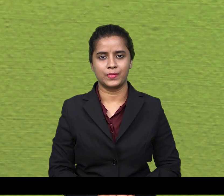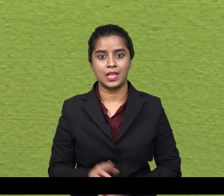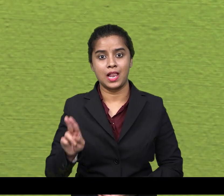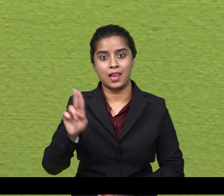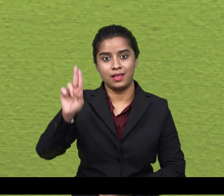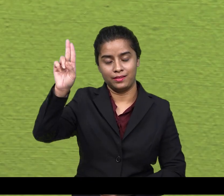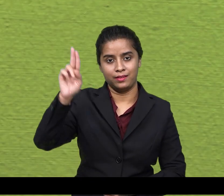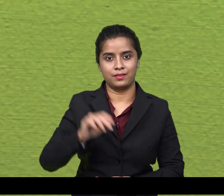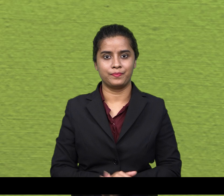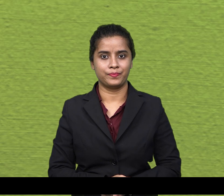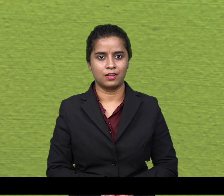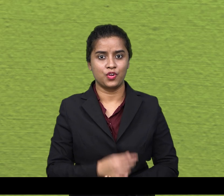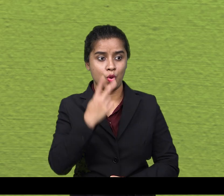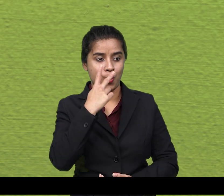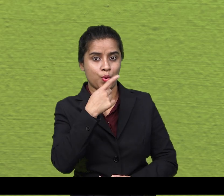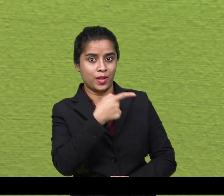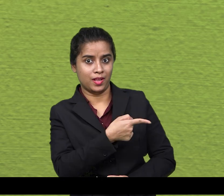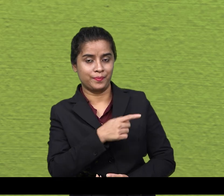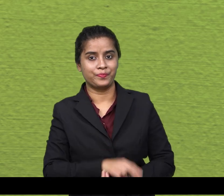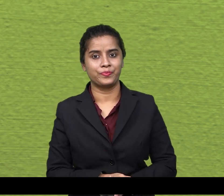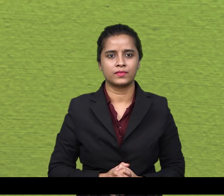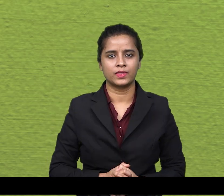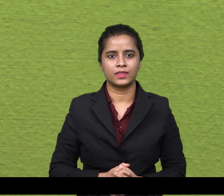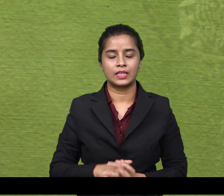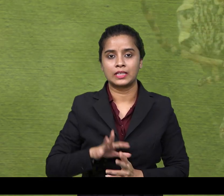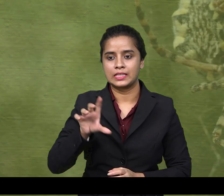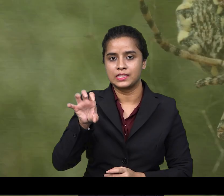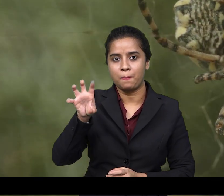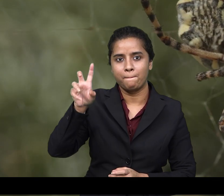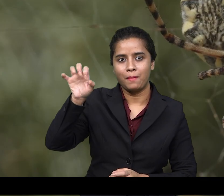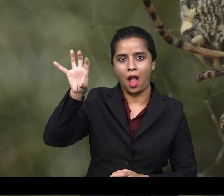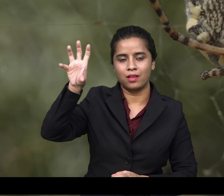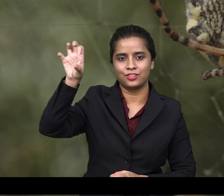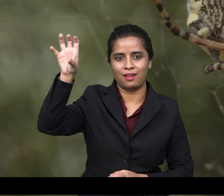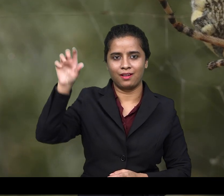छिपकली, ये देखो मकड़ी।